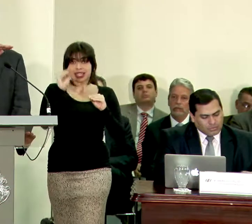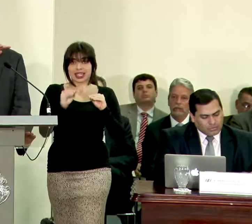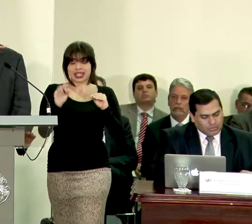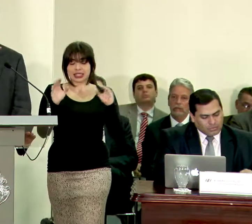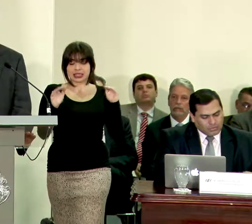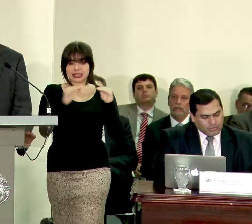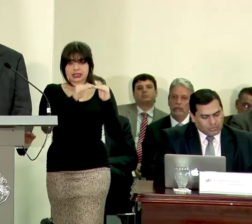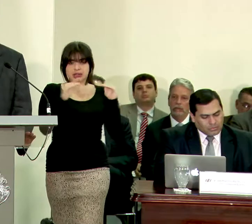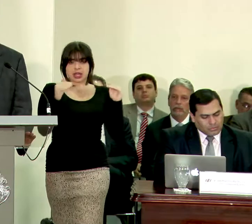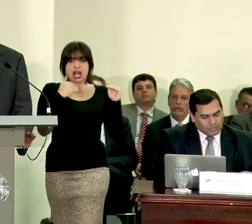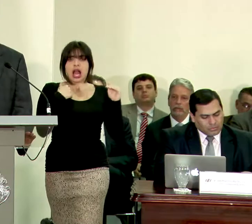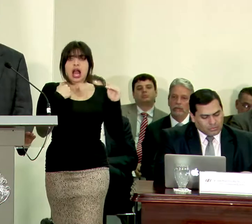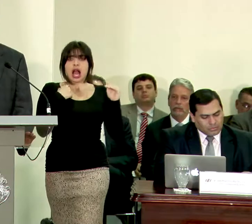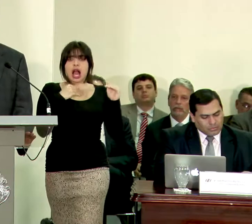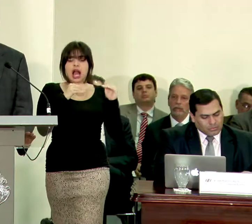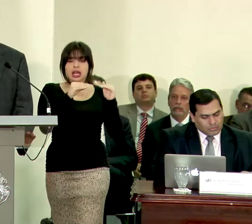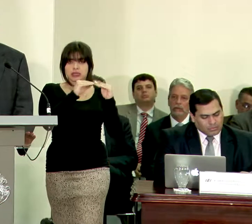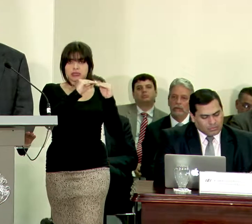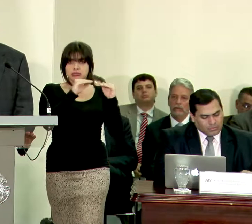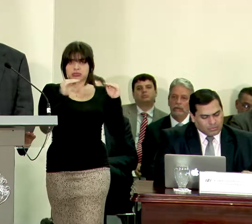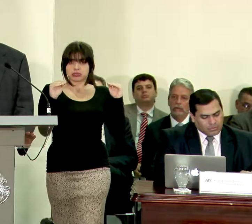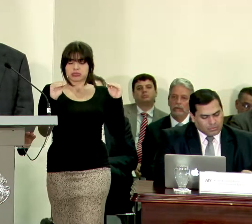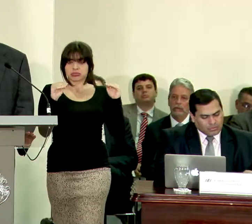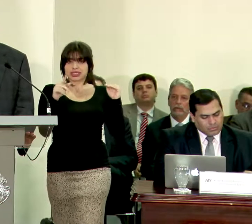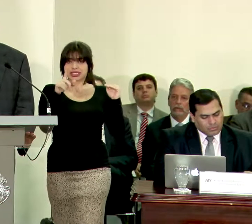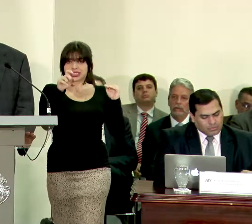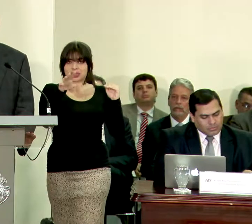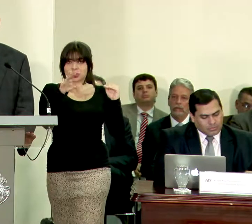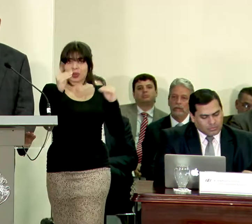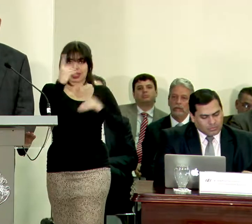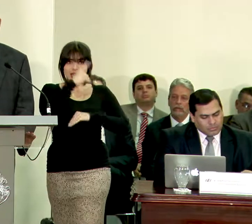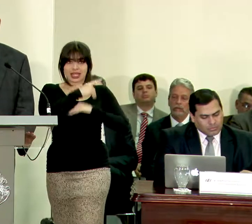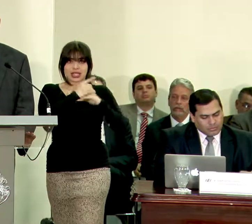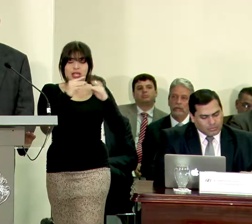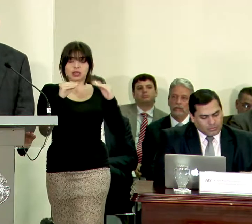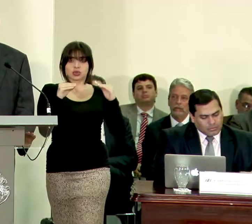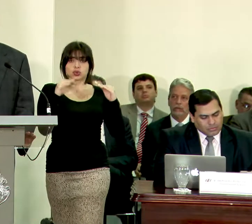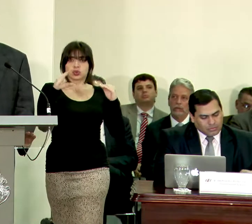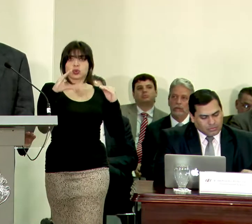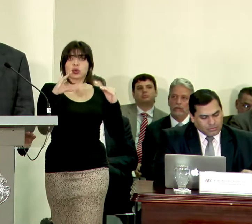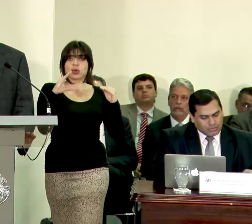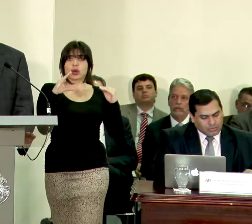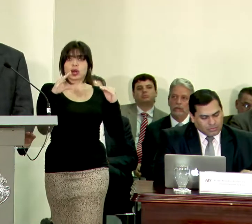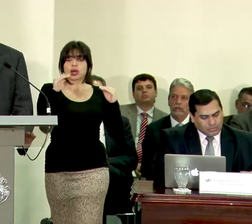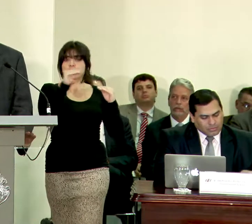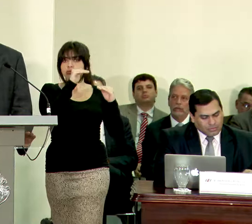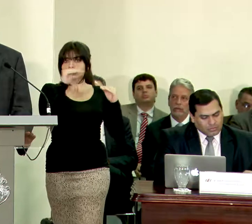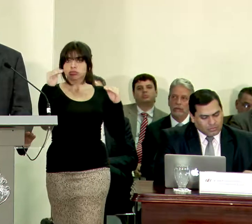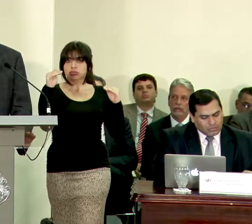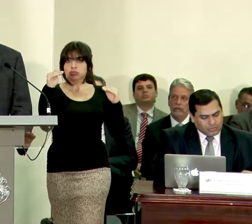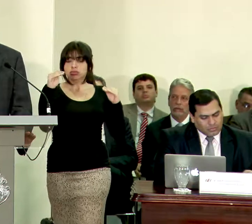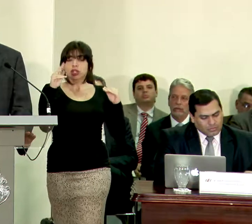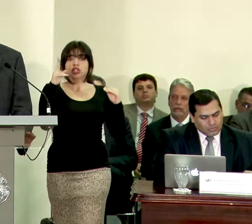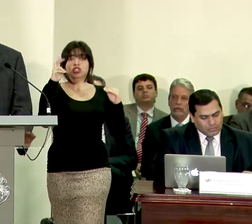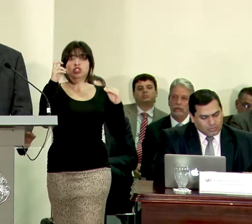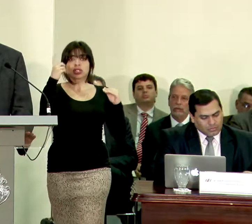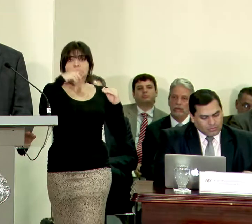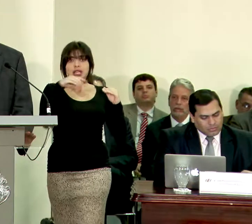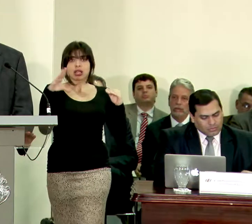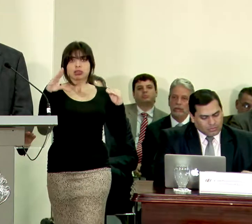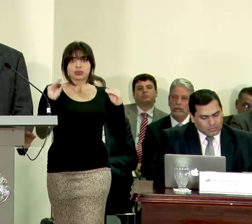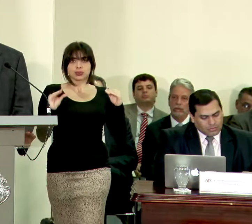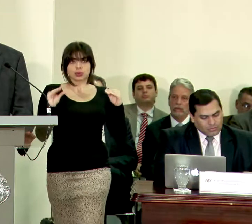viene con una cierta inclinación, en 150 días sube, hace una grada y en 210 días